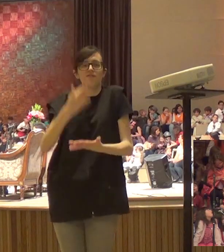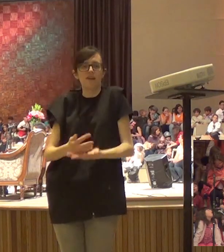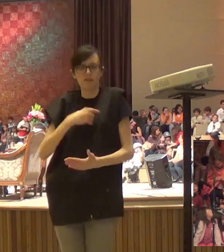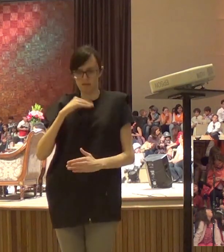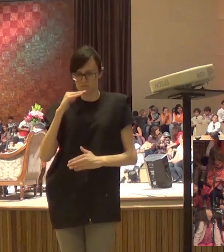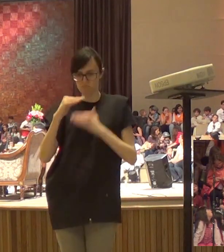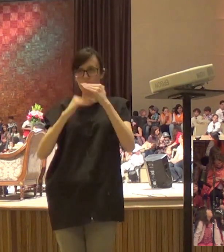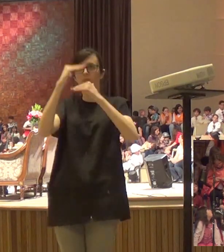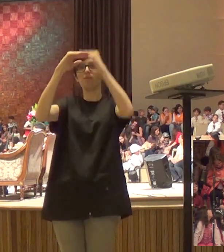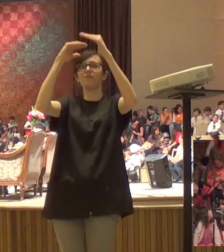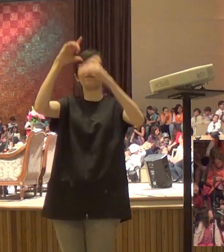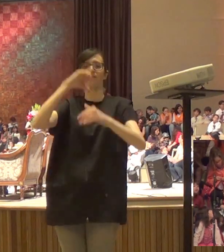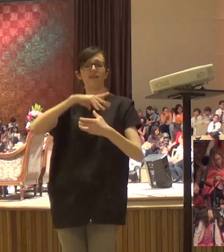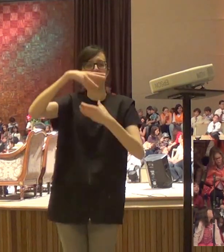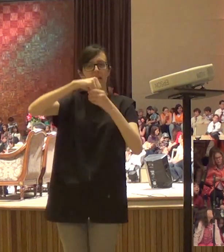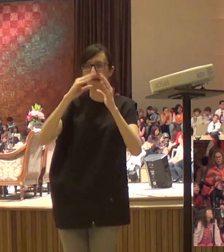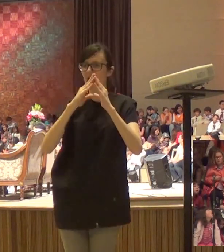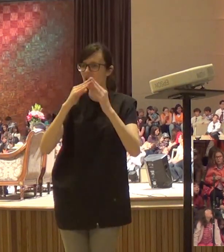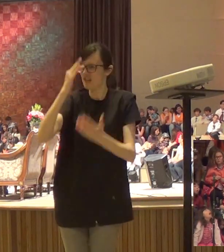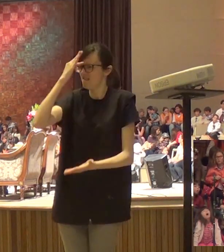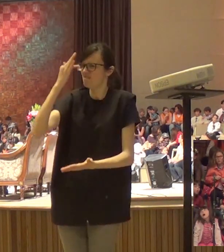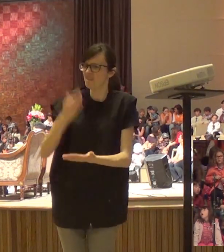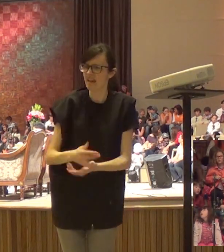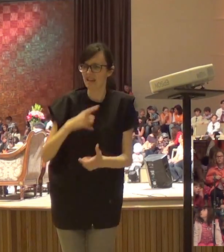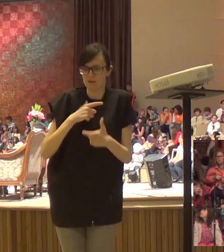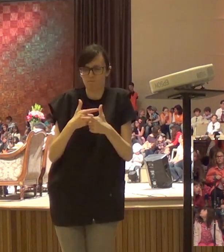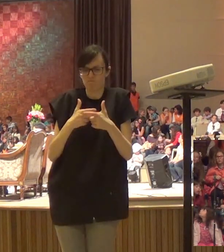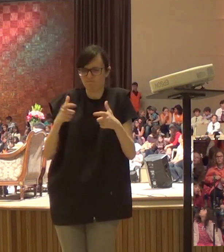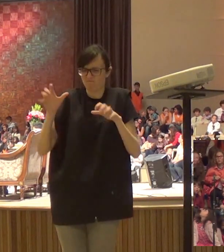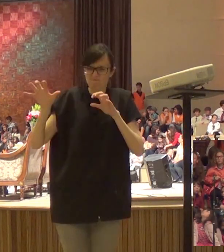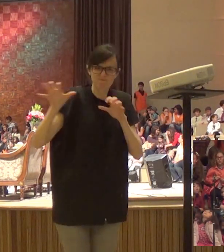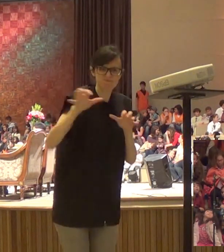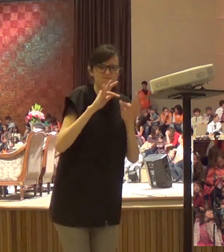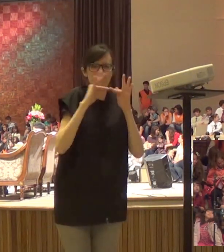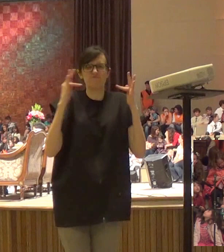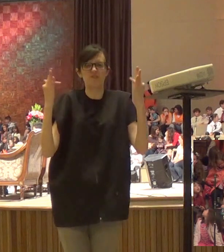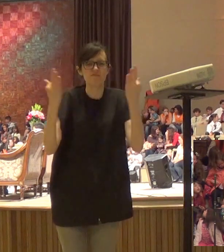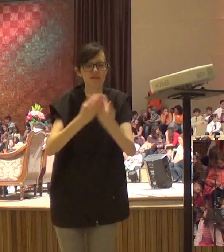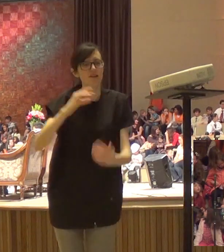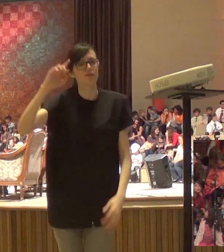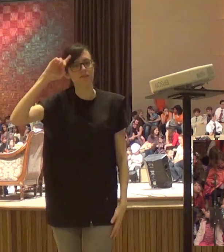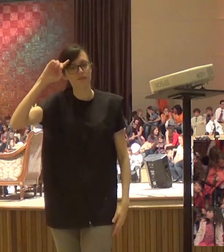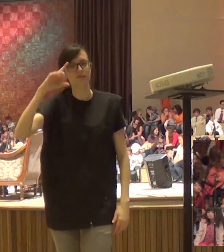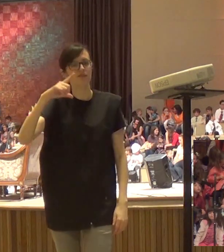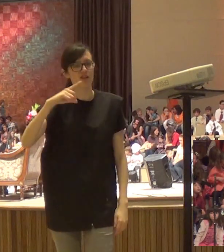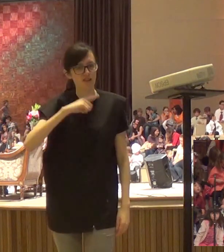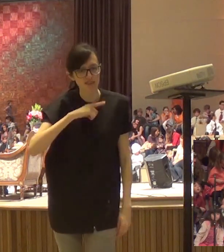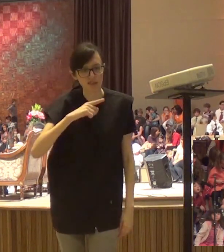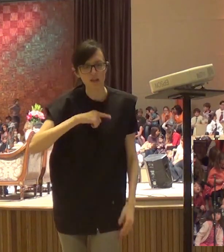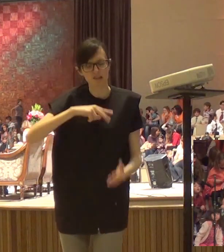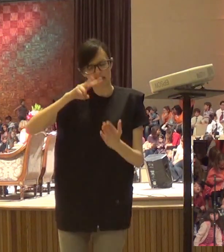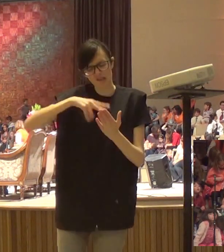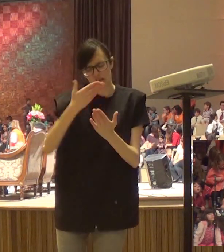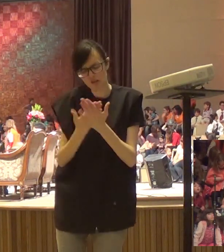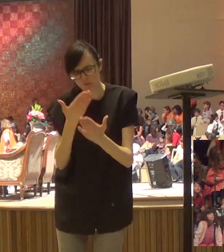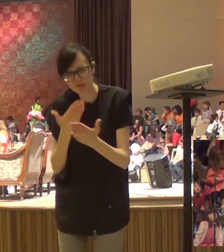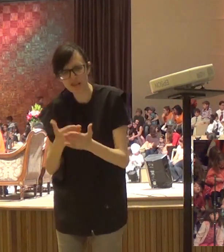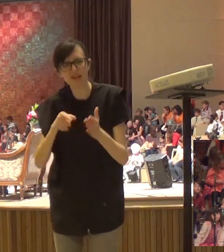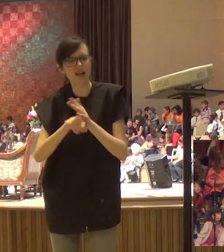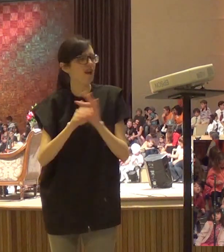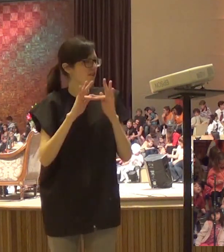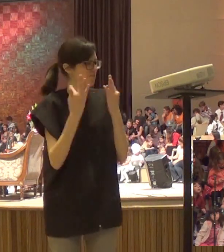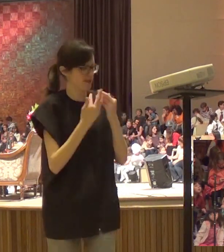A fé adentrando a casa, fazendo sentido na semana, no dia a dia, tendo momentos devocionais em família.